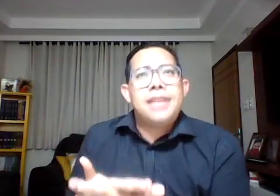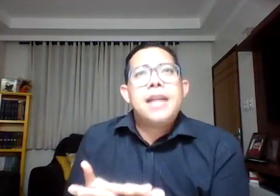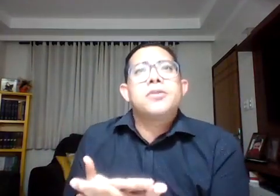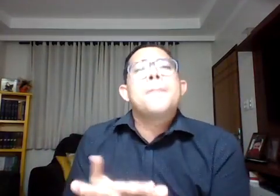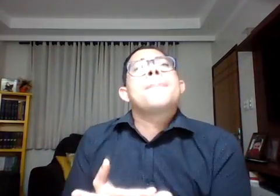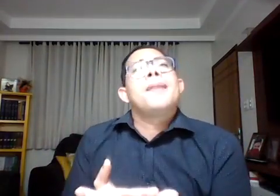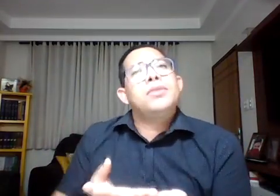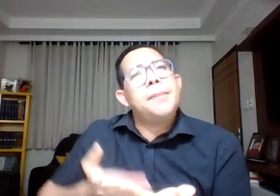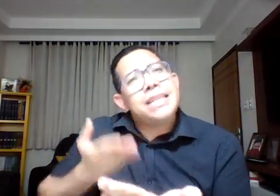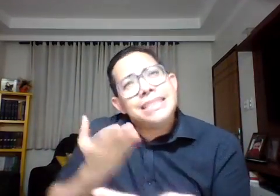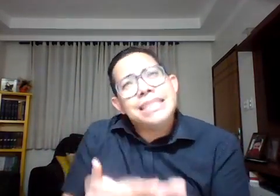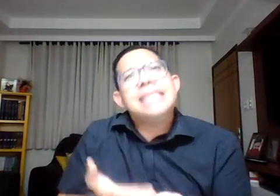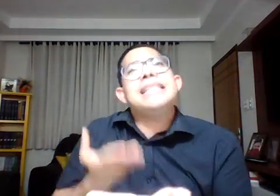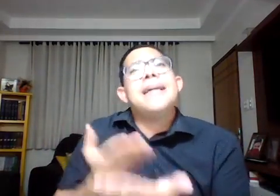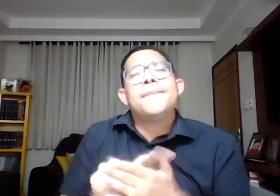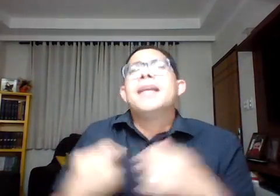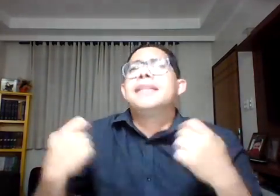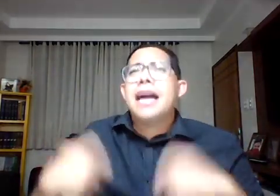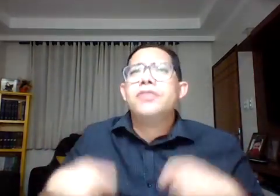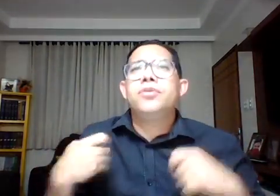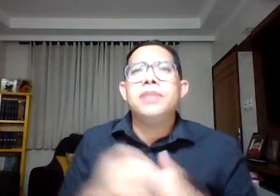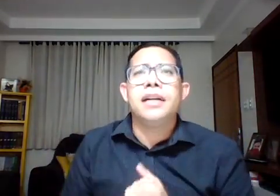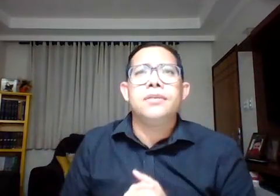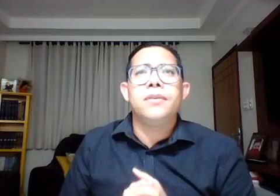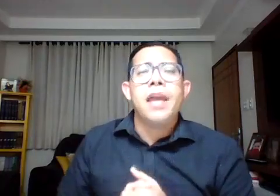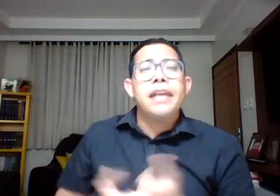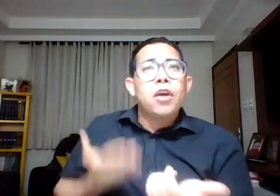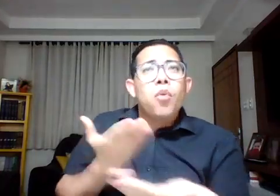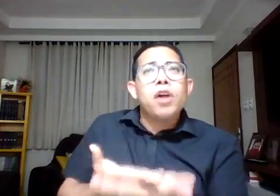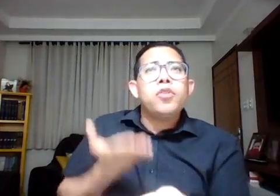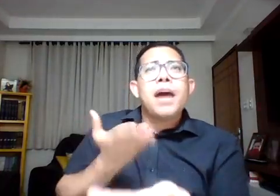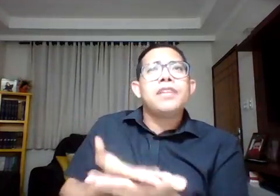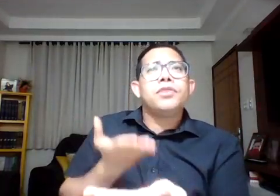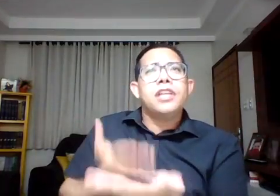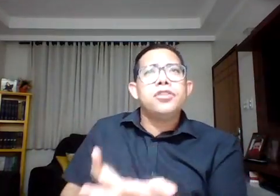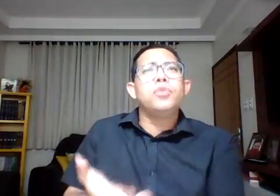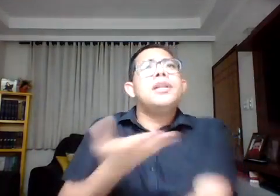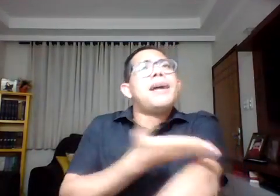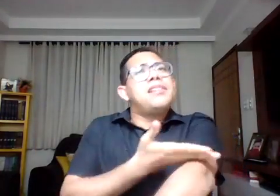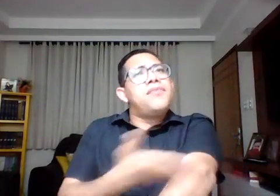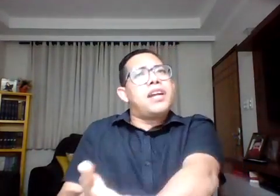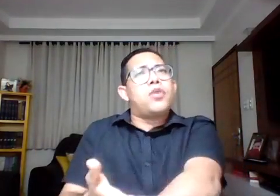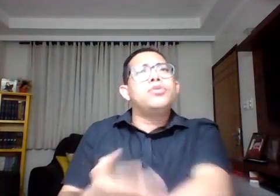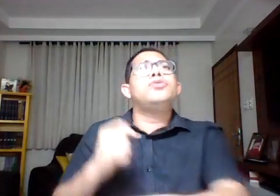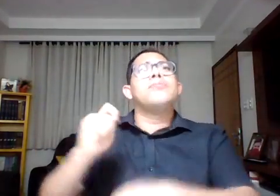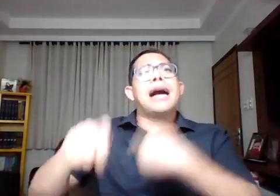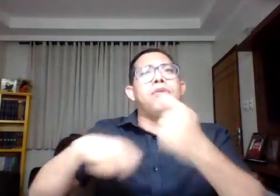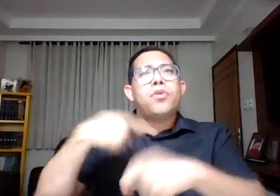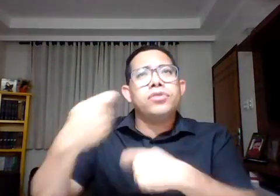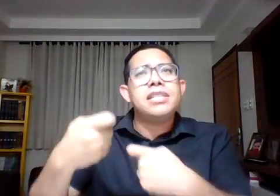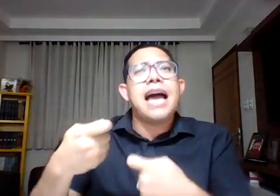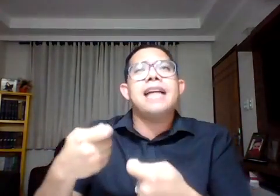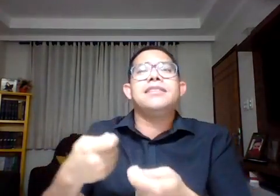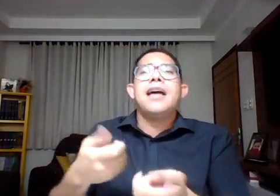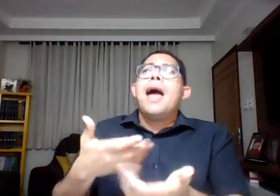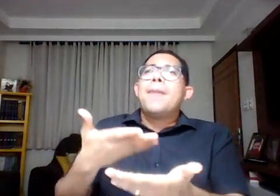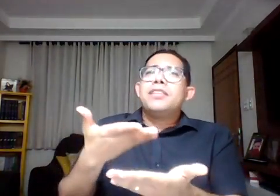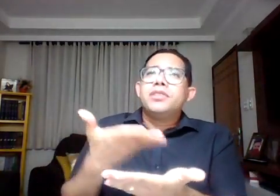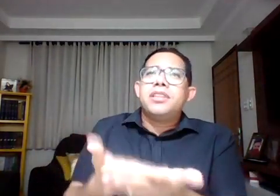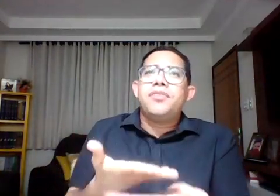certo? Você precisa estar estudando. Então, quanto mais você estuda, mais você fica acostumado com os sinais, mais você